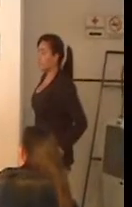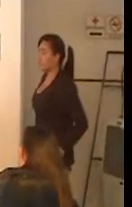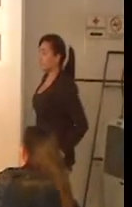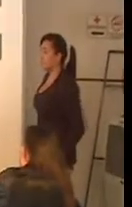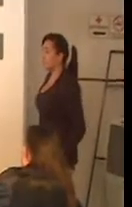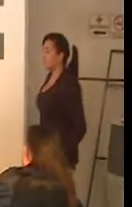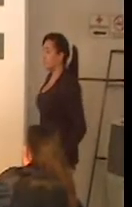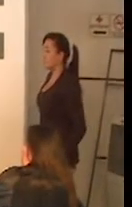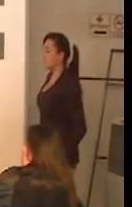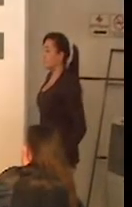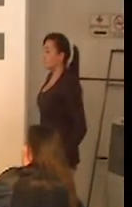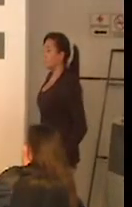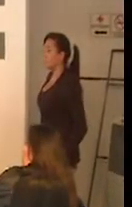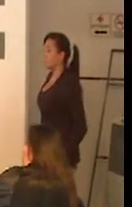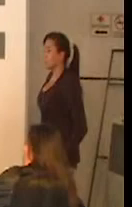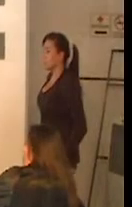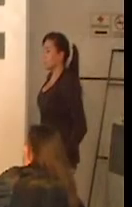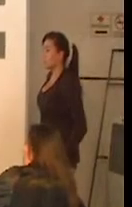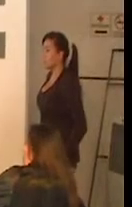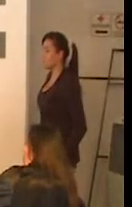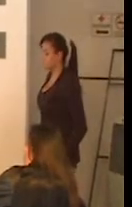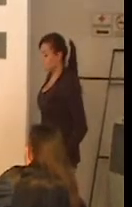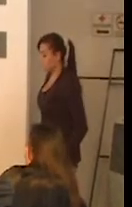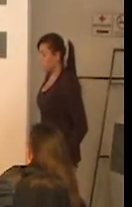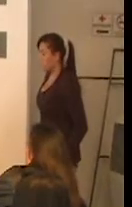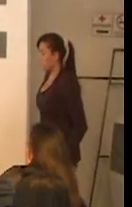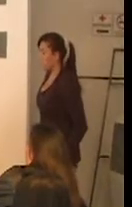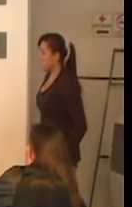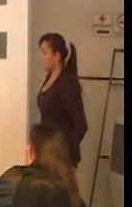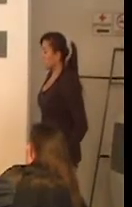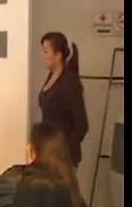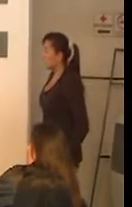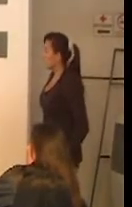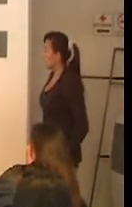profesores aquí que se presentes.